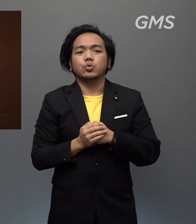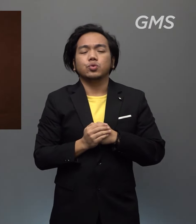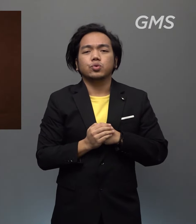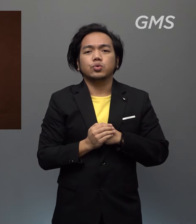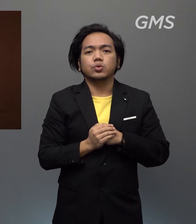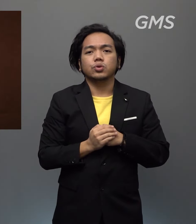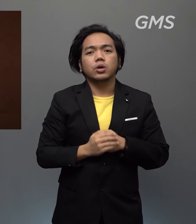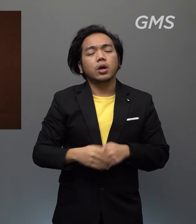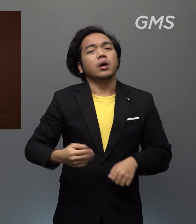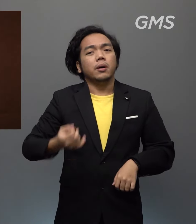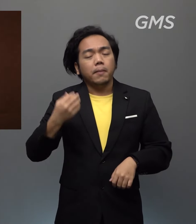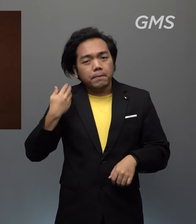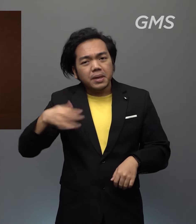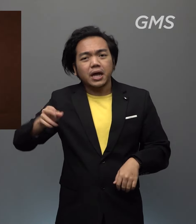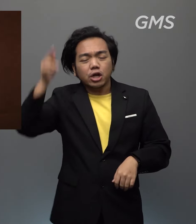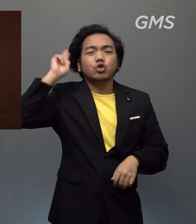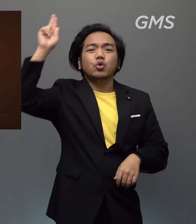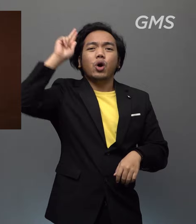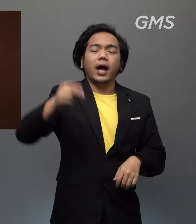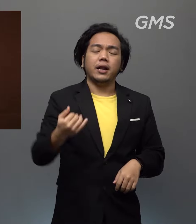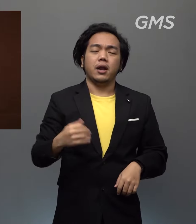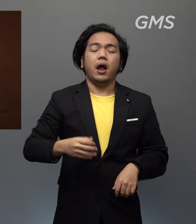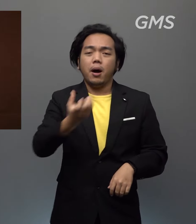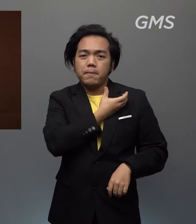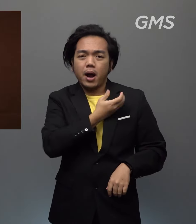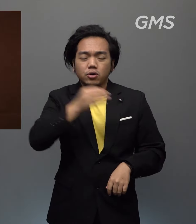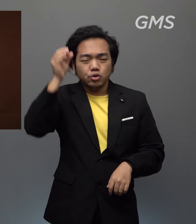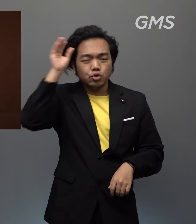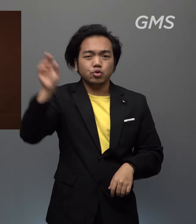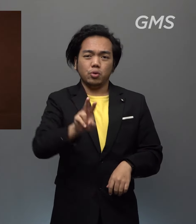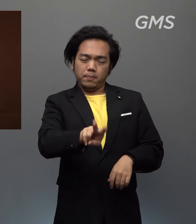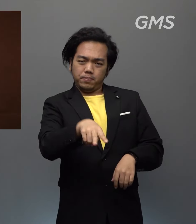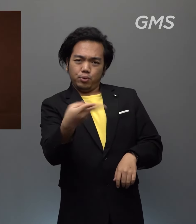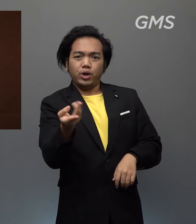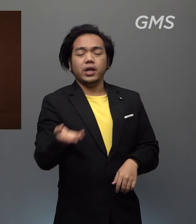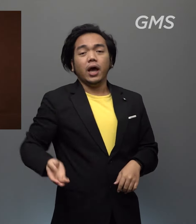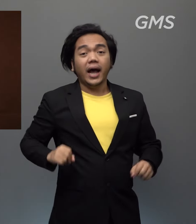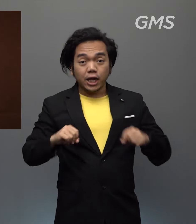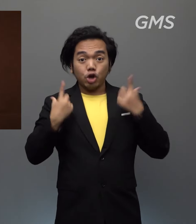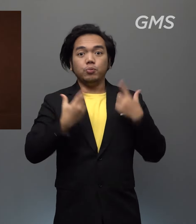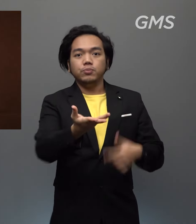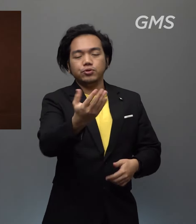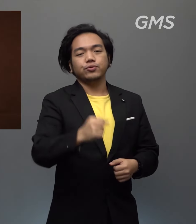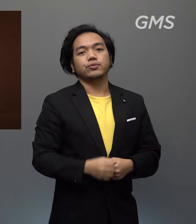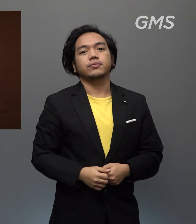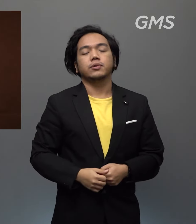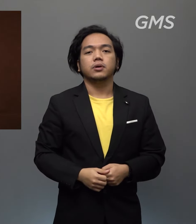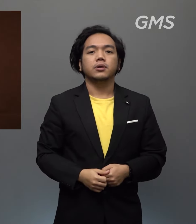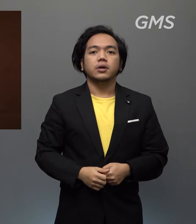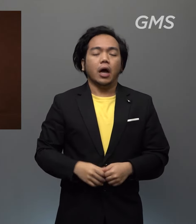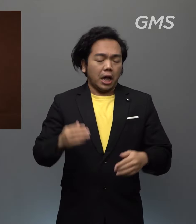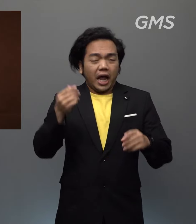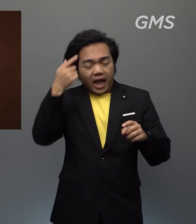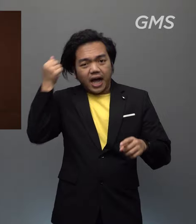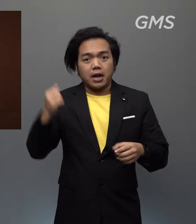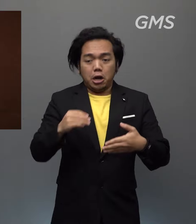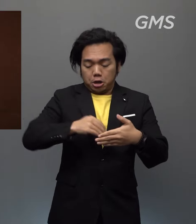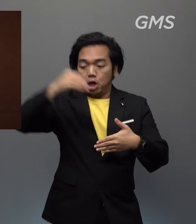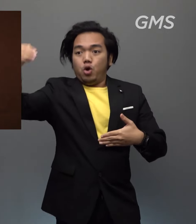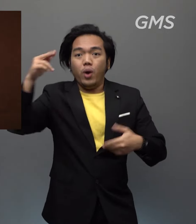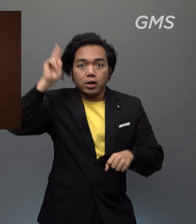kembali dan memulihkan hidupmu. Karena di luar kehendak Allah, semuanya akan menuntunmu kepada kebinasaan. Tapi hanya